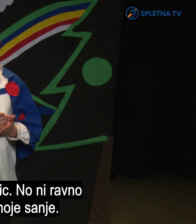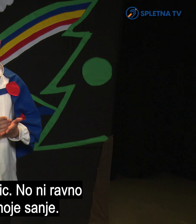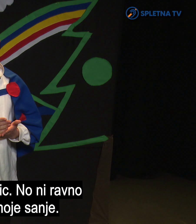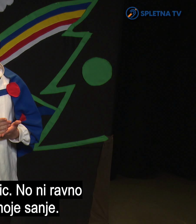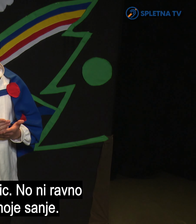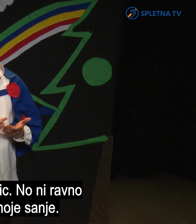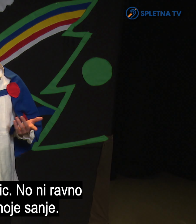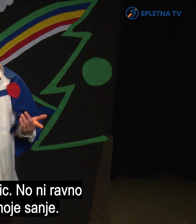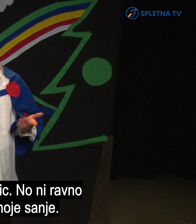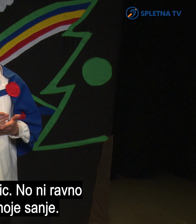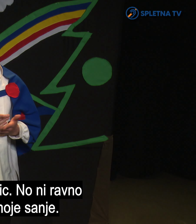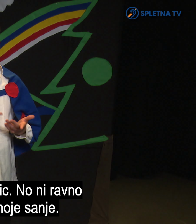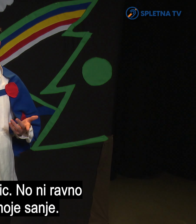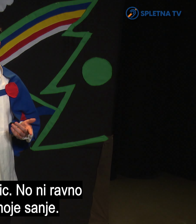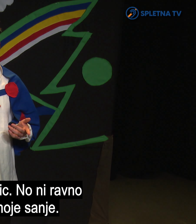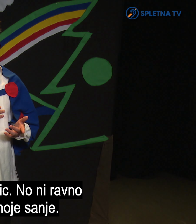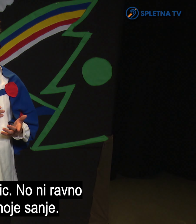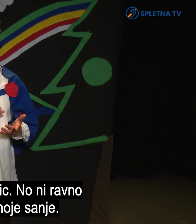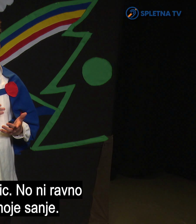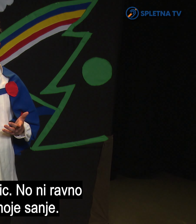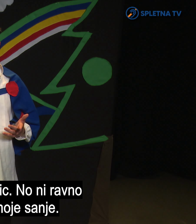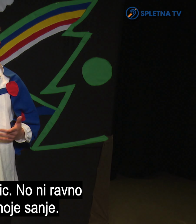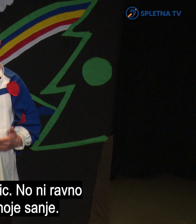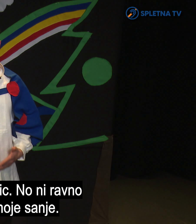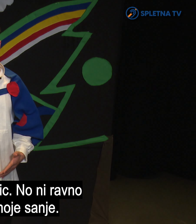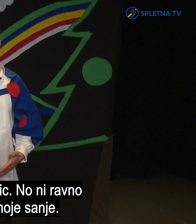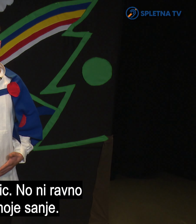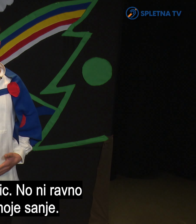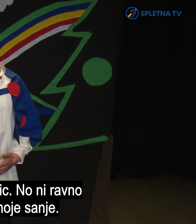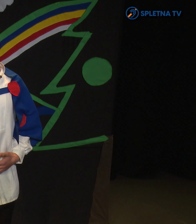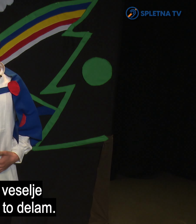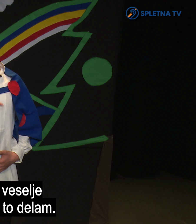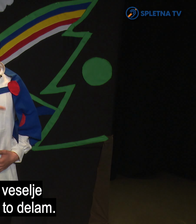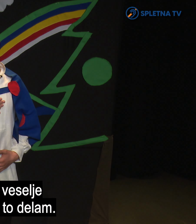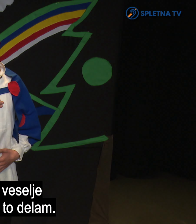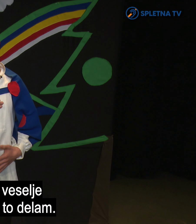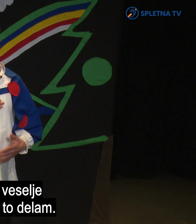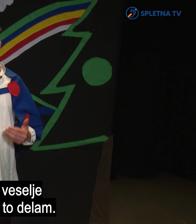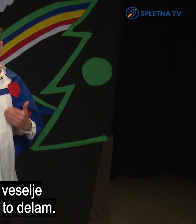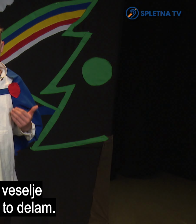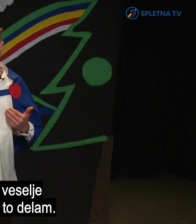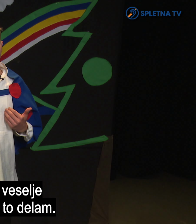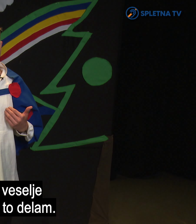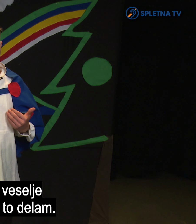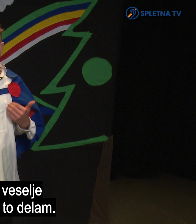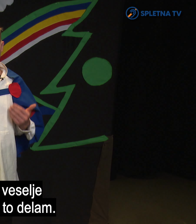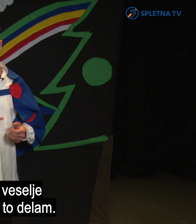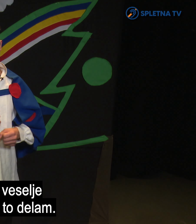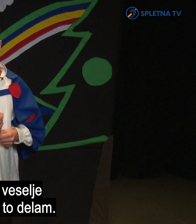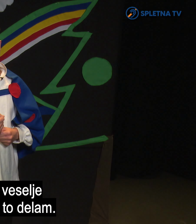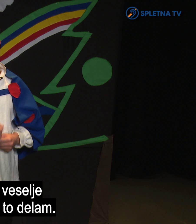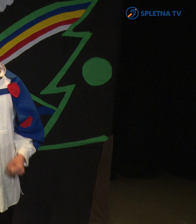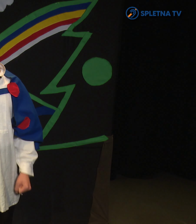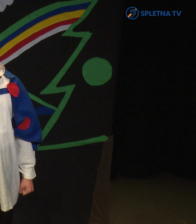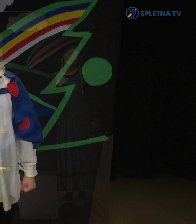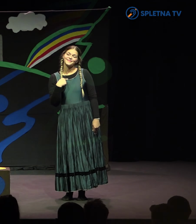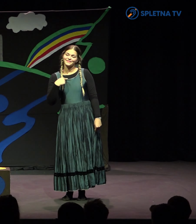kot poklic. Mislim, ni poklic, ampak to so moje sanje, to moje veselje, z veseljem to